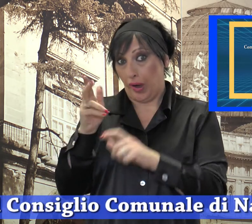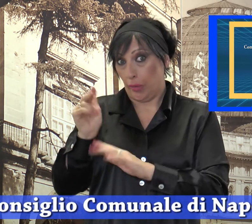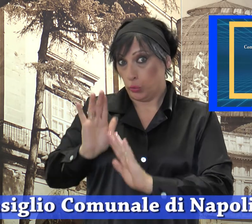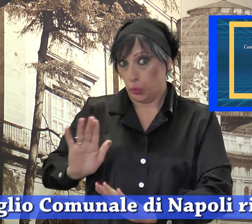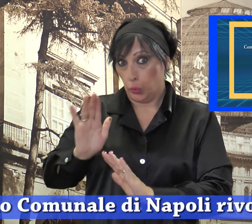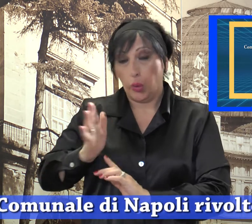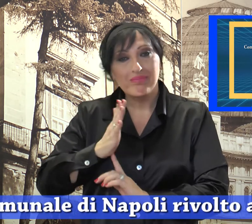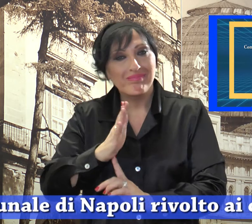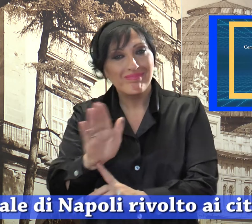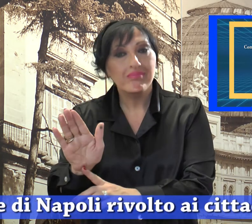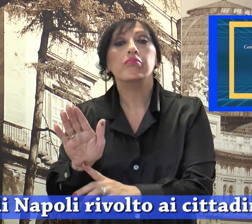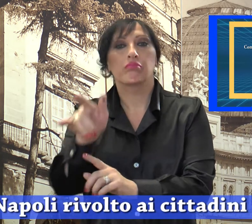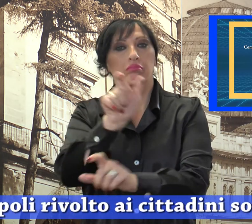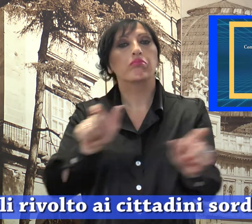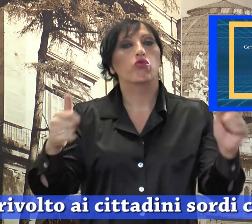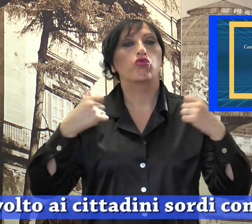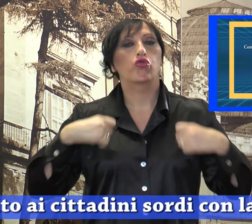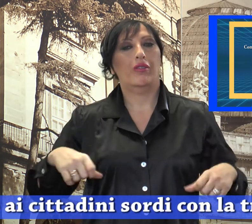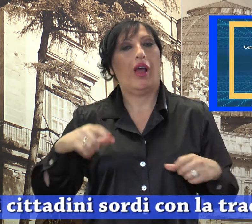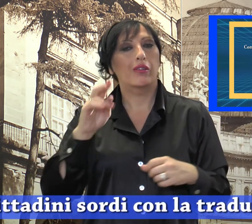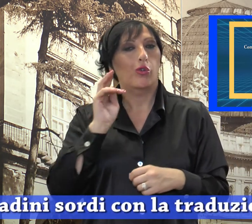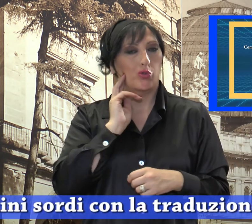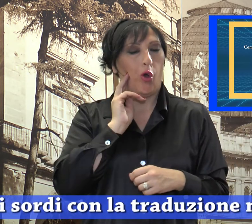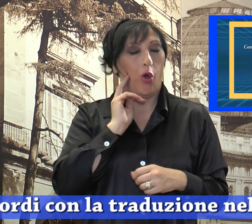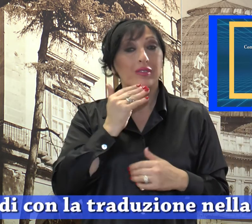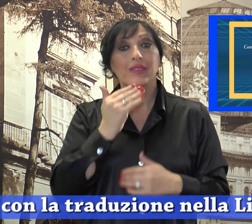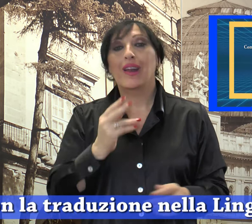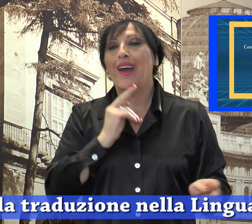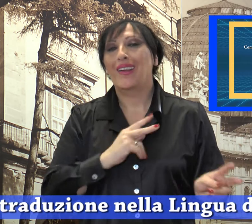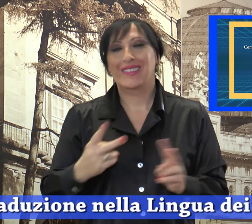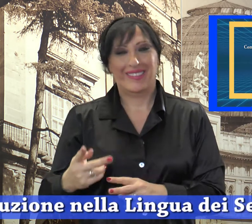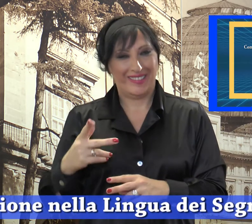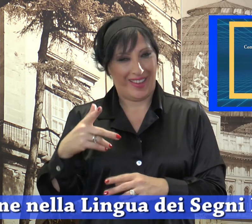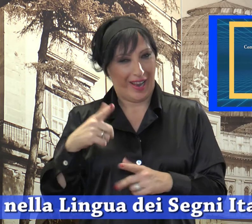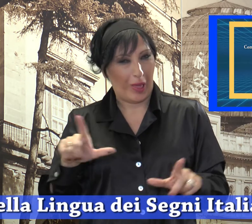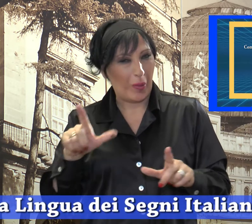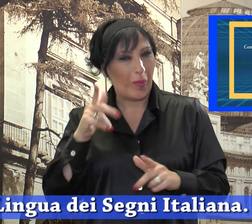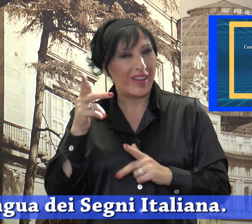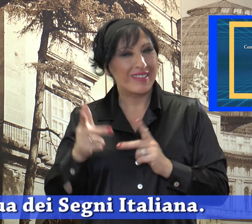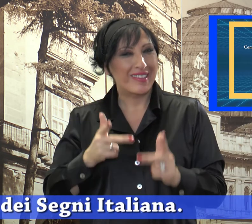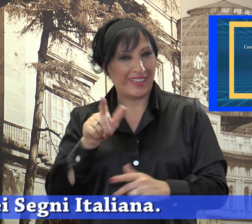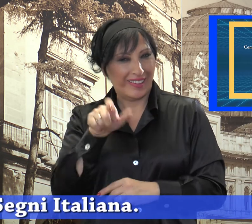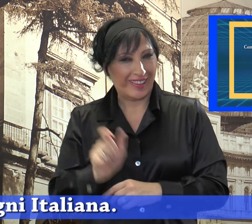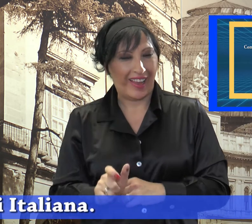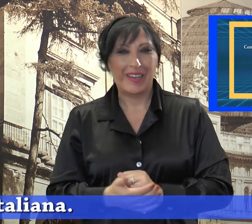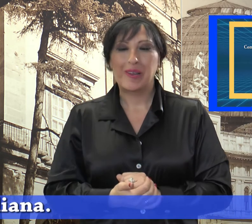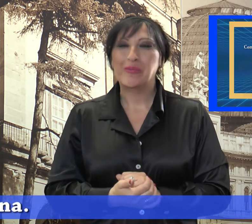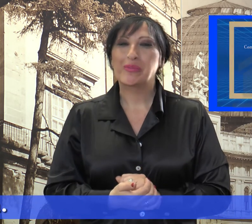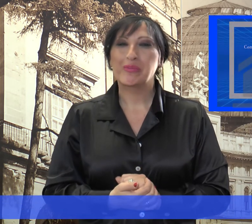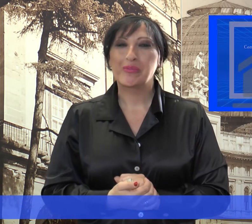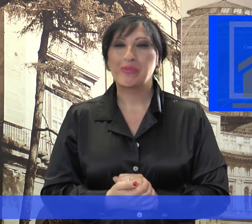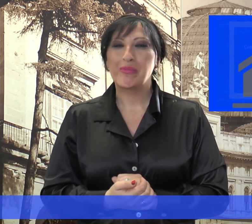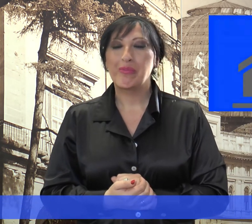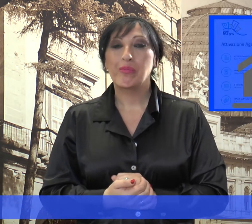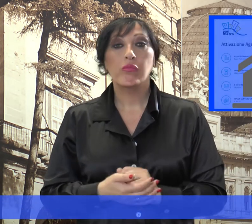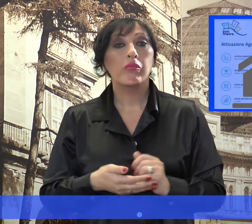Napoli, rivolto ai cittadini sordi, con la traduzione nella lingua dei segni italiana. Tra